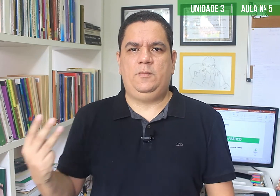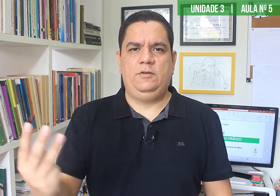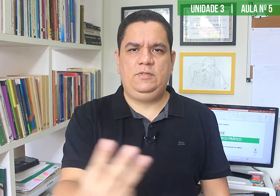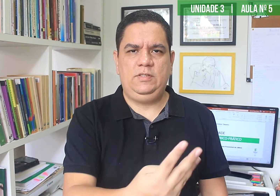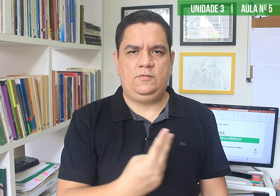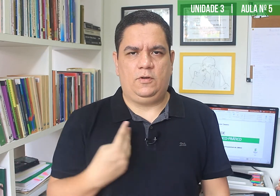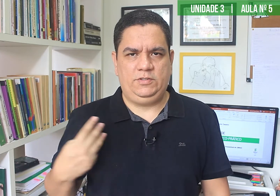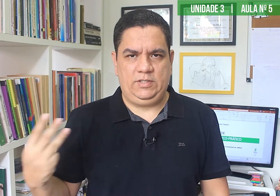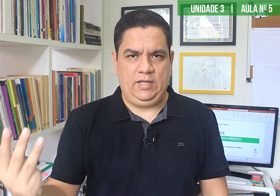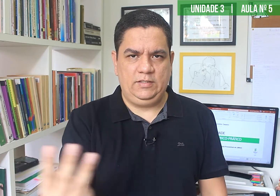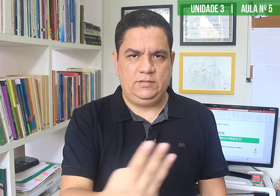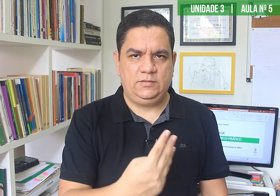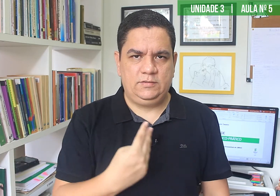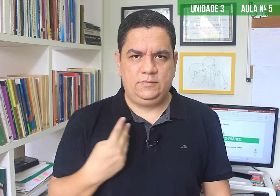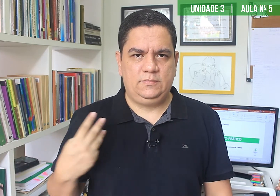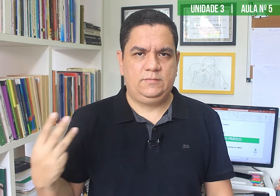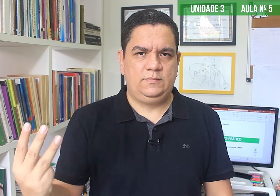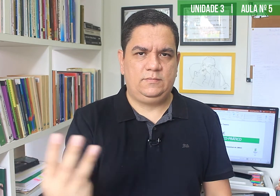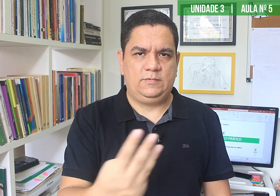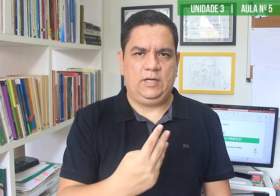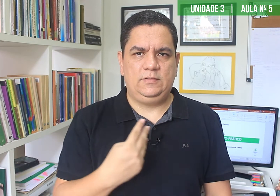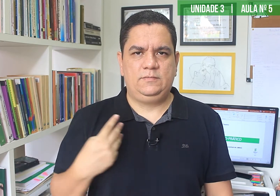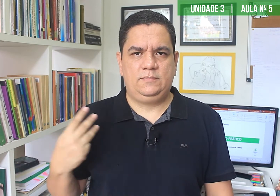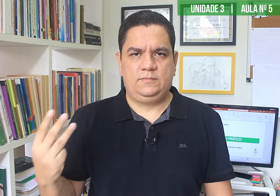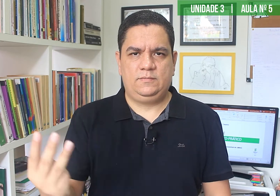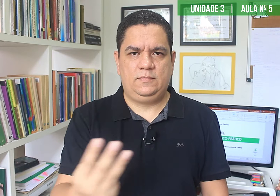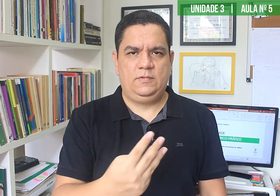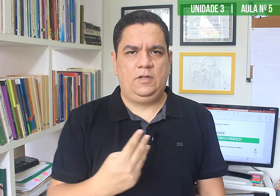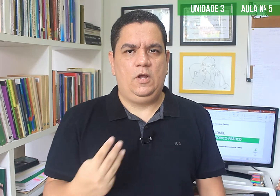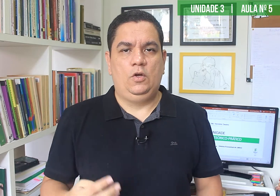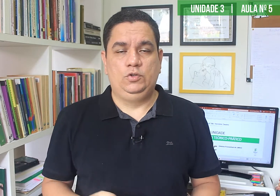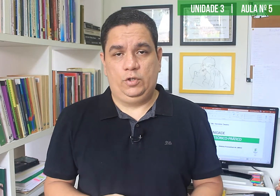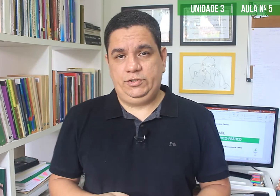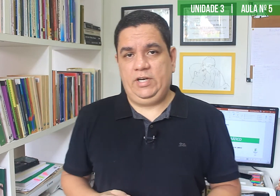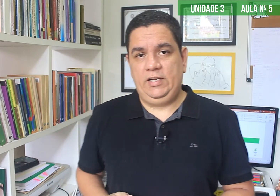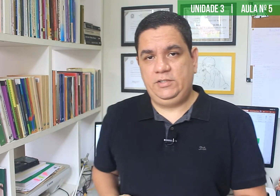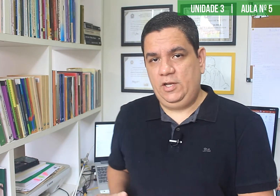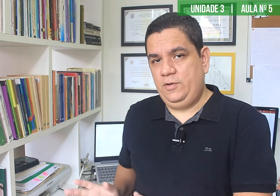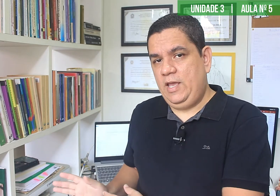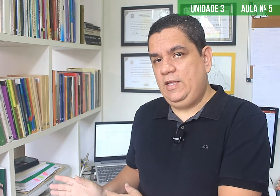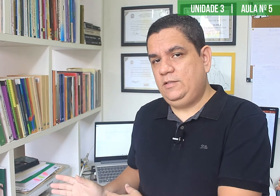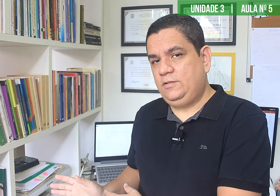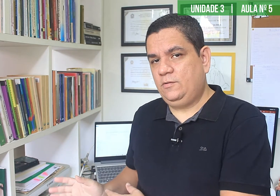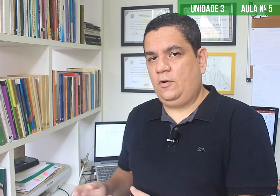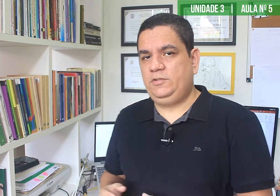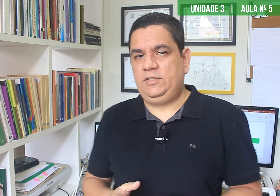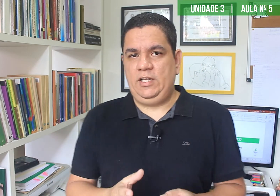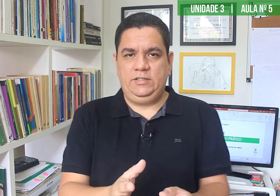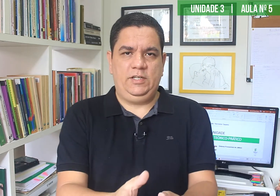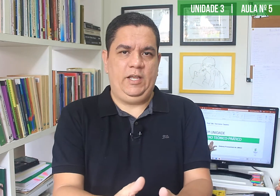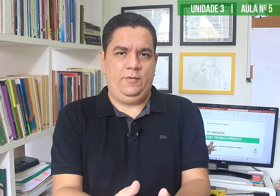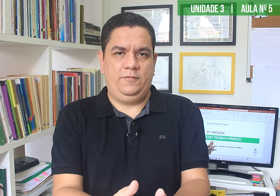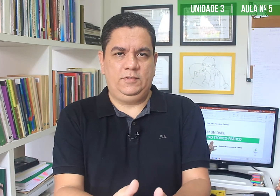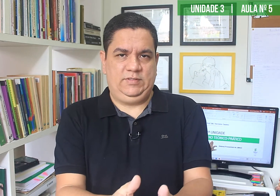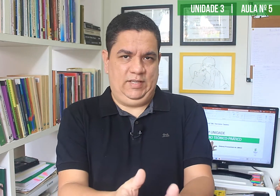menos isso, nós três, tá? Nós três, eu e eles, nós três, eu e